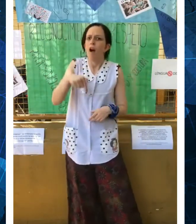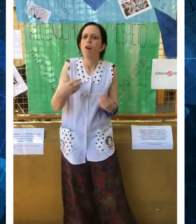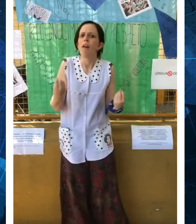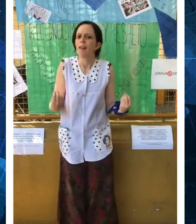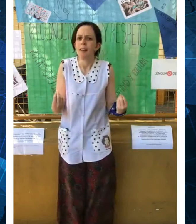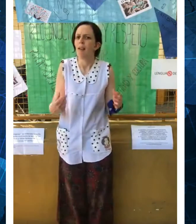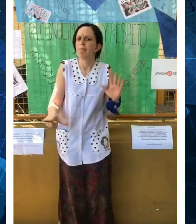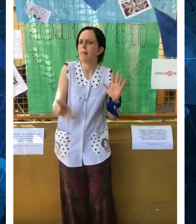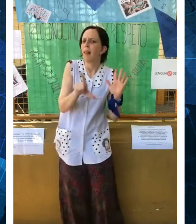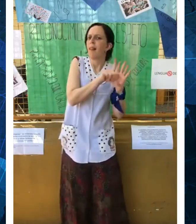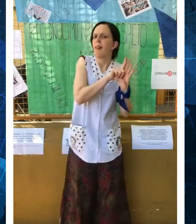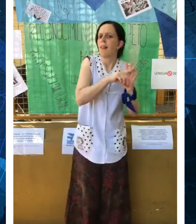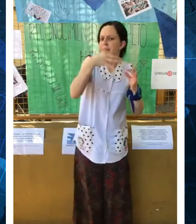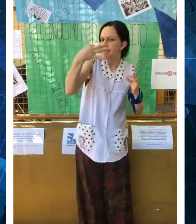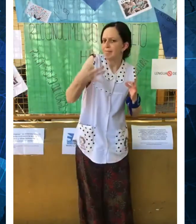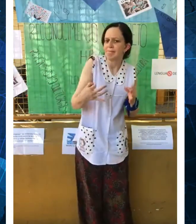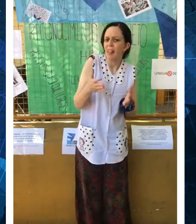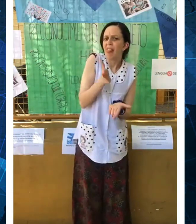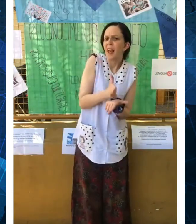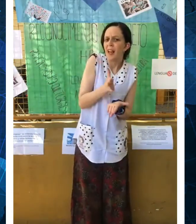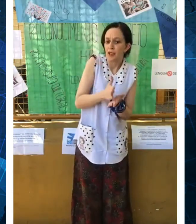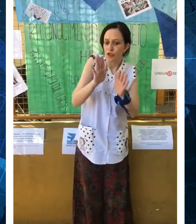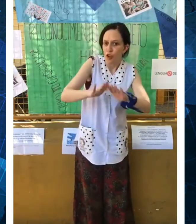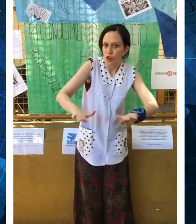El tema de educación fue cambiando.